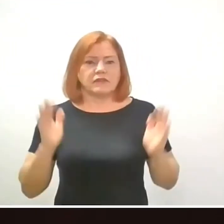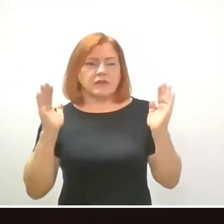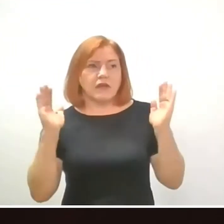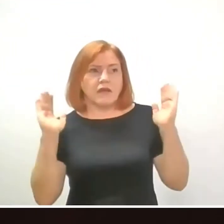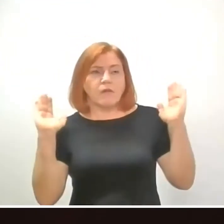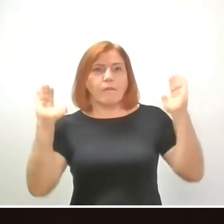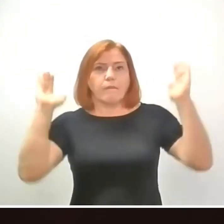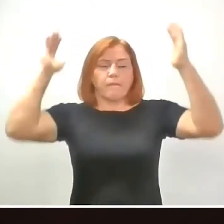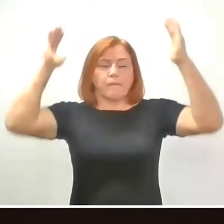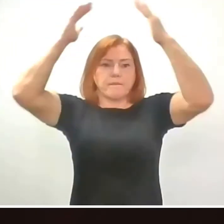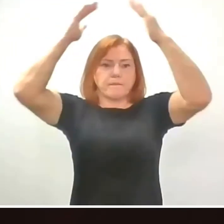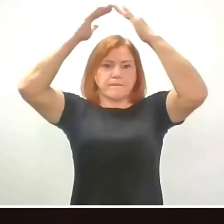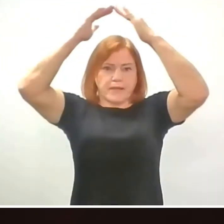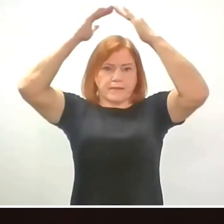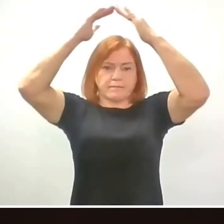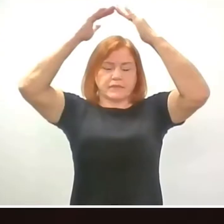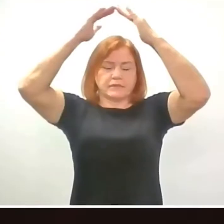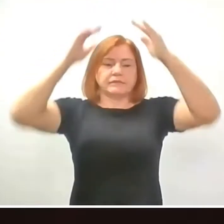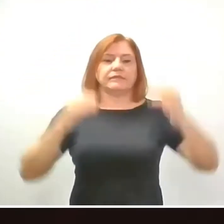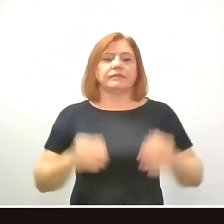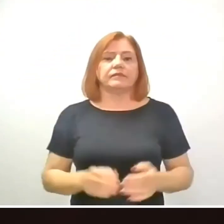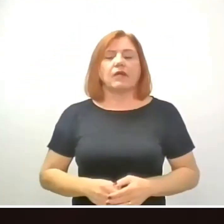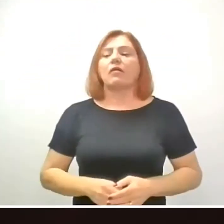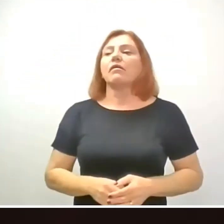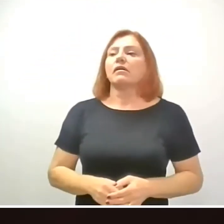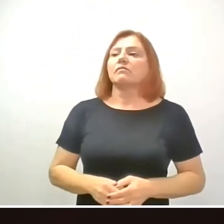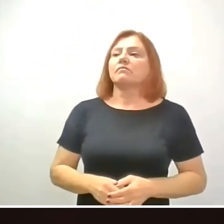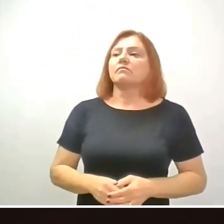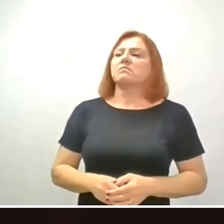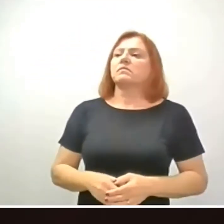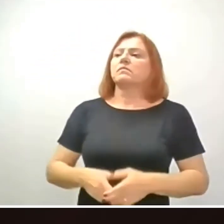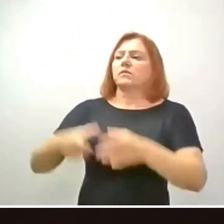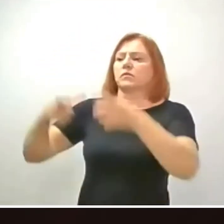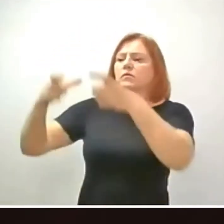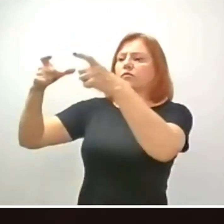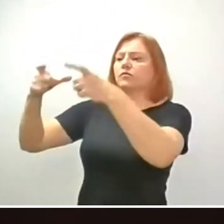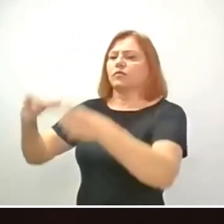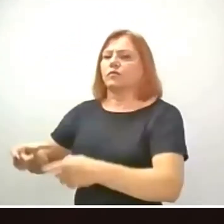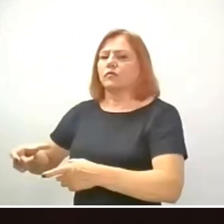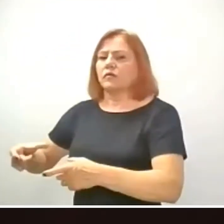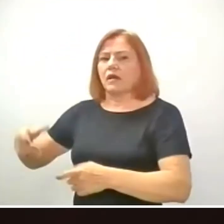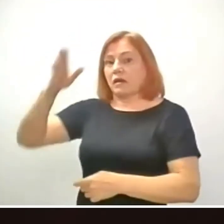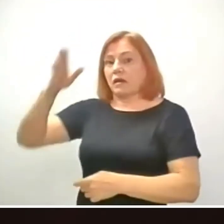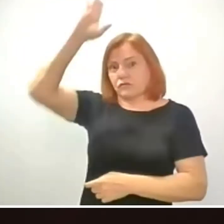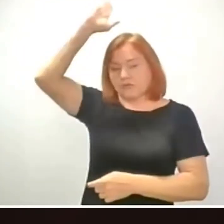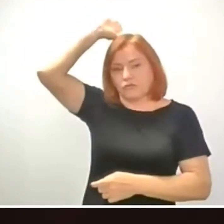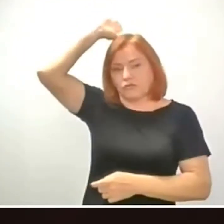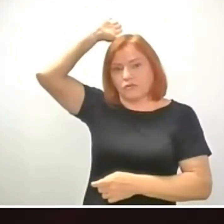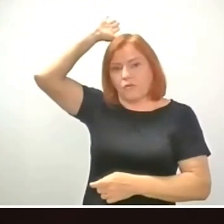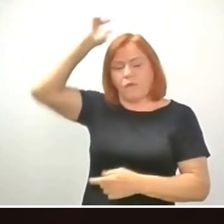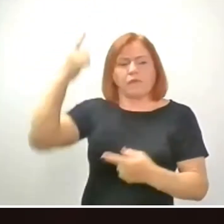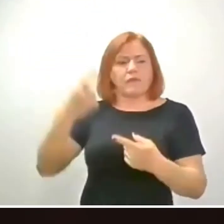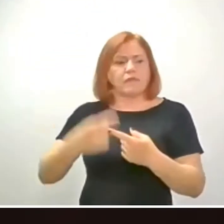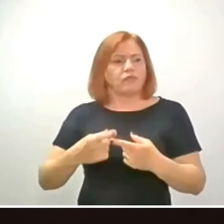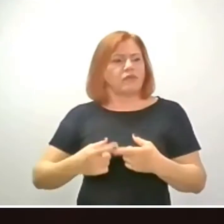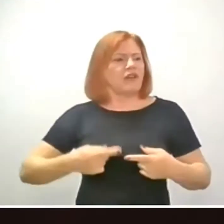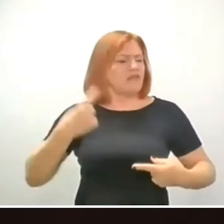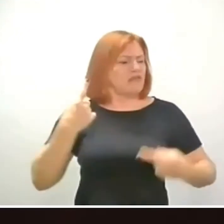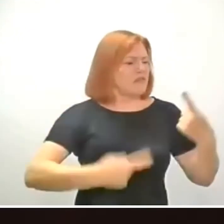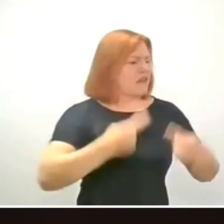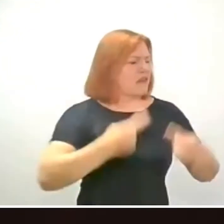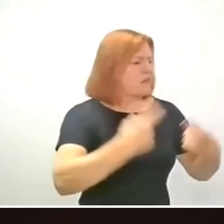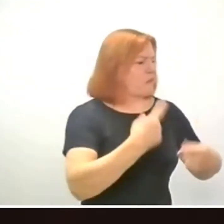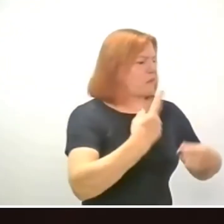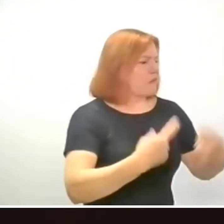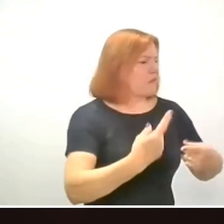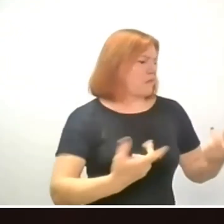instalou definitivamente em Roma, porque havia uma disputa dos bispos, tanto de